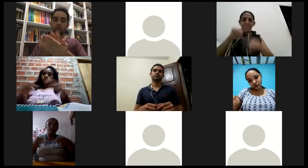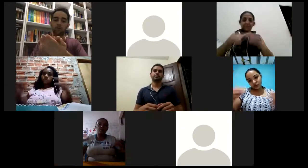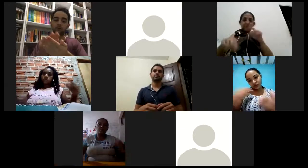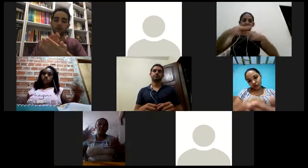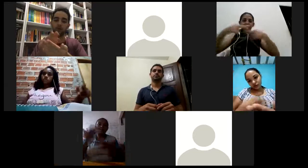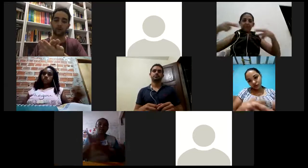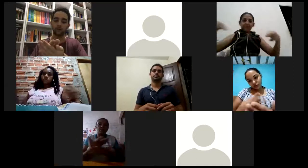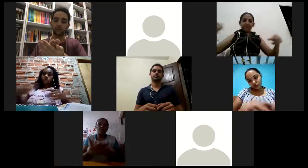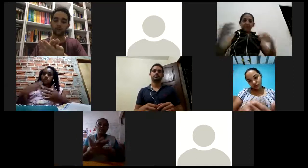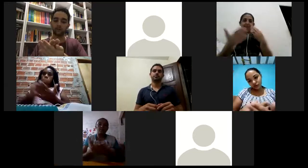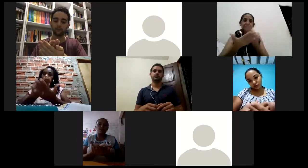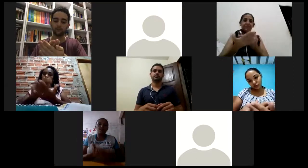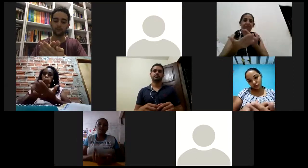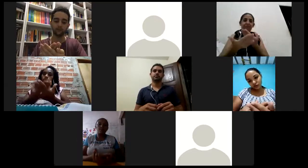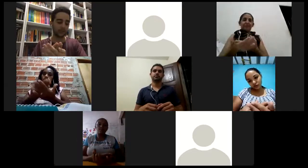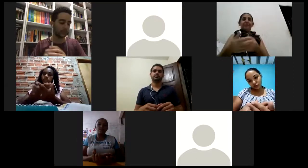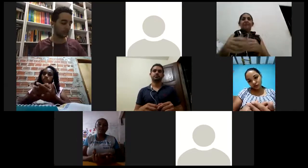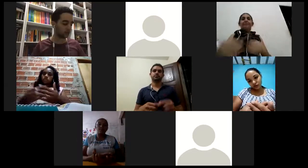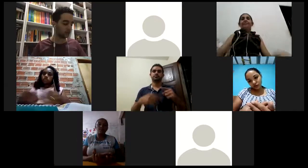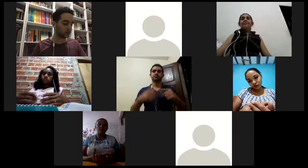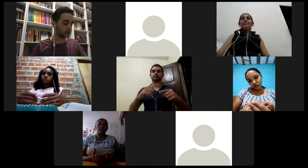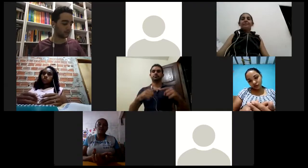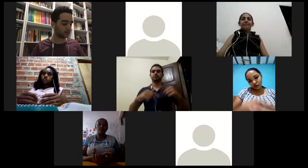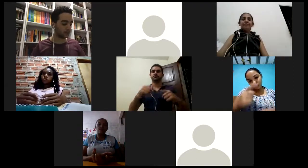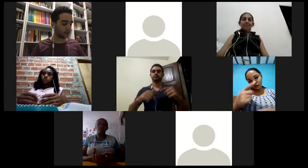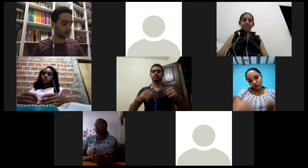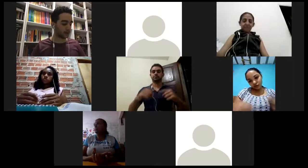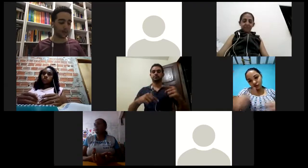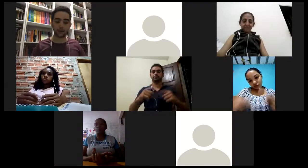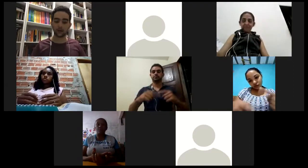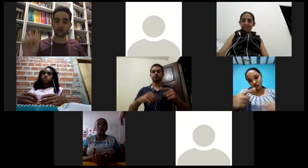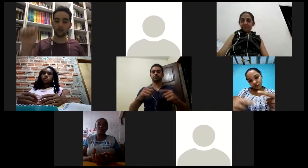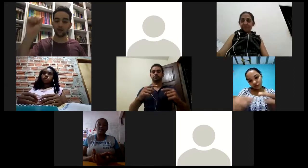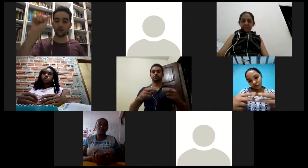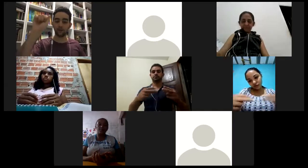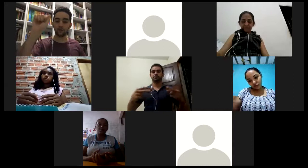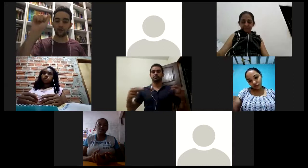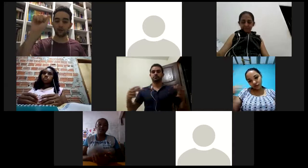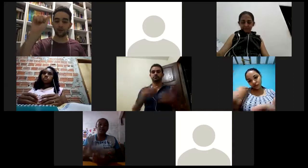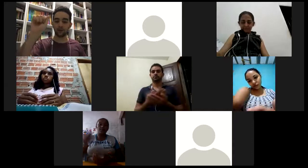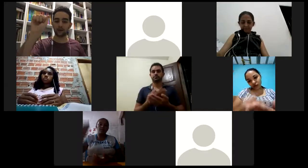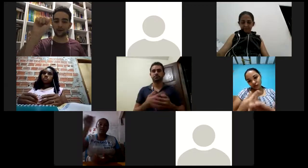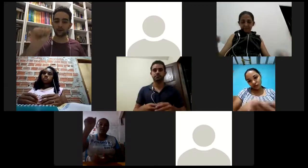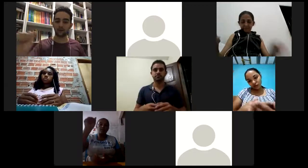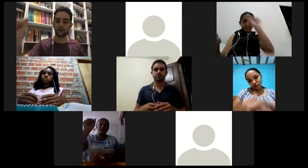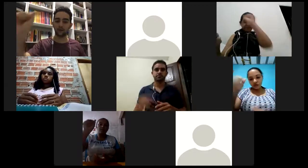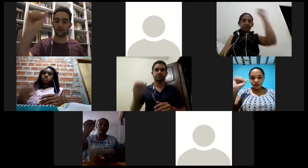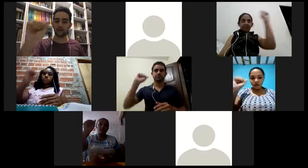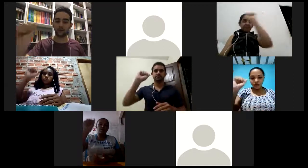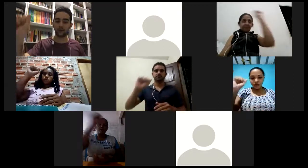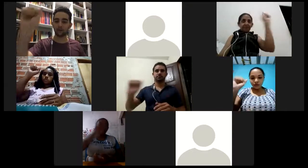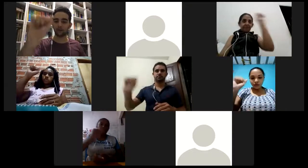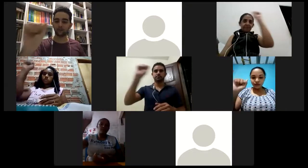vários, estudar. Materiais escolares. Apagador, minha mão em A,